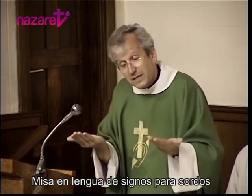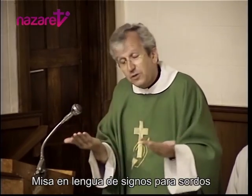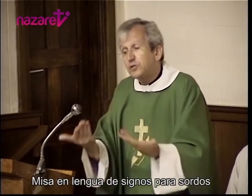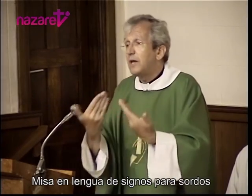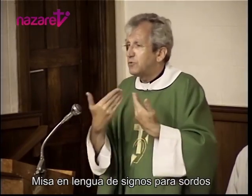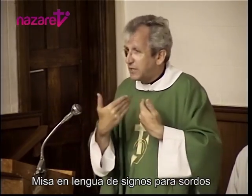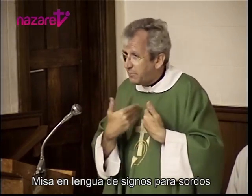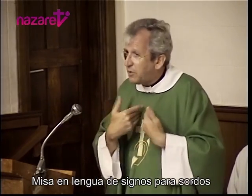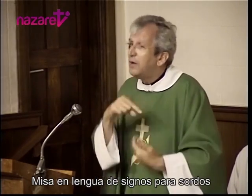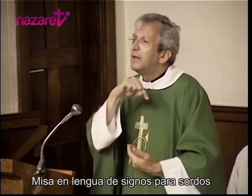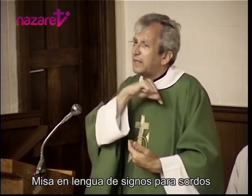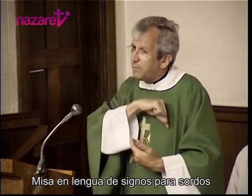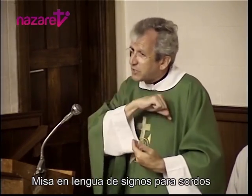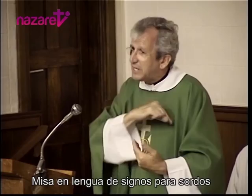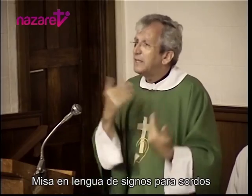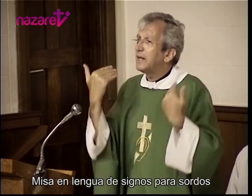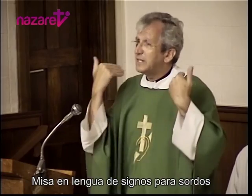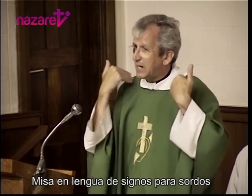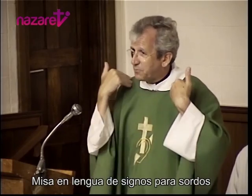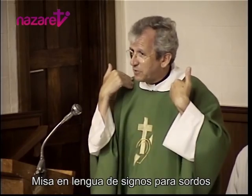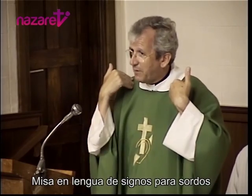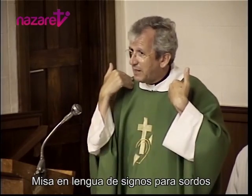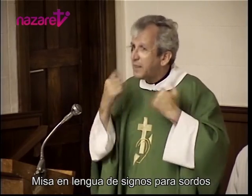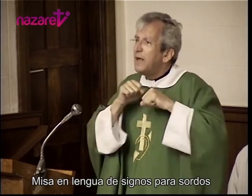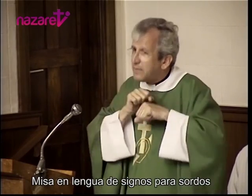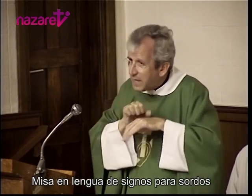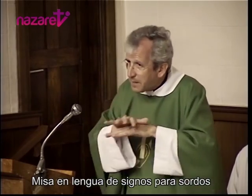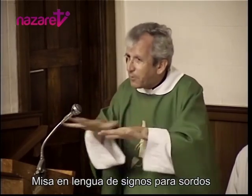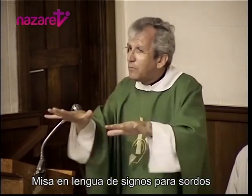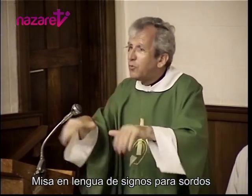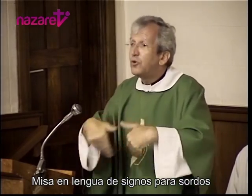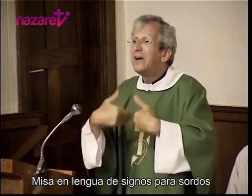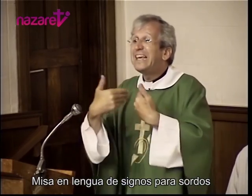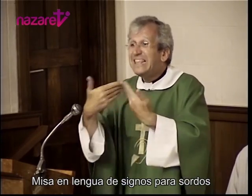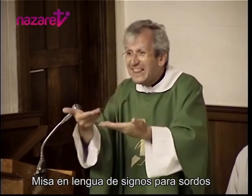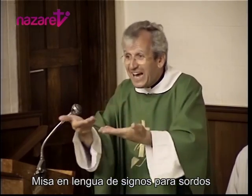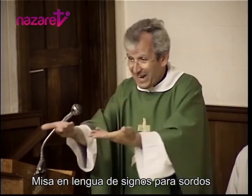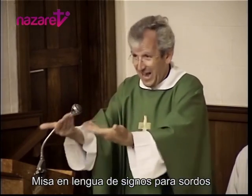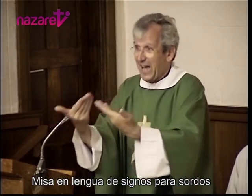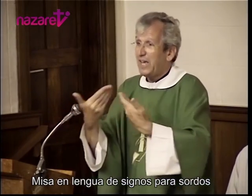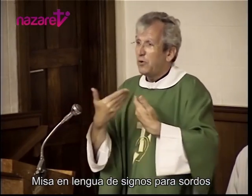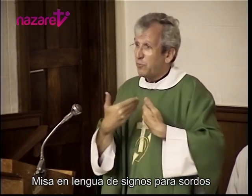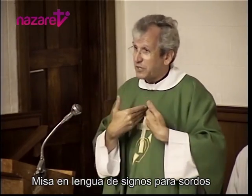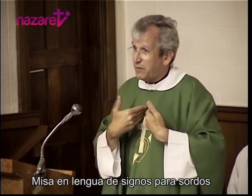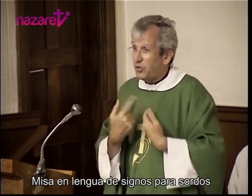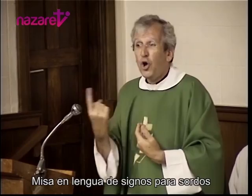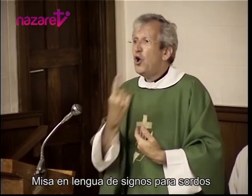Dios hemos recibido, tenemos que sentir esa responsabilidad de ir por el mundo y de dar aquello que hemos recibido. No